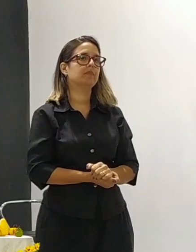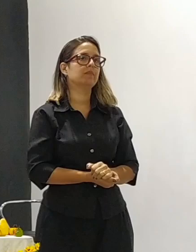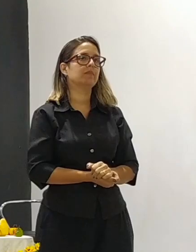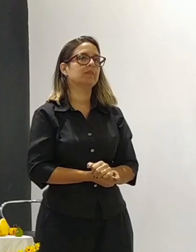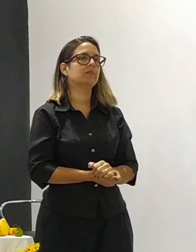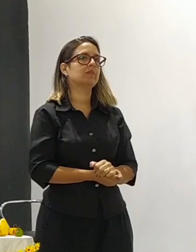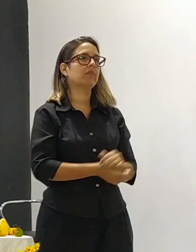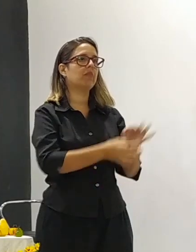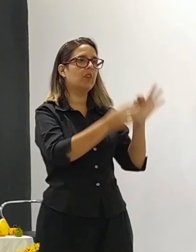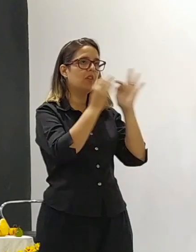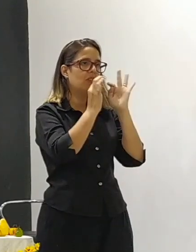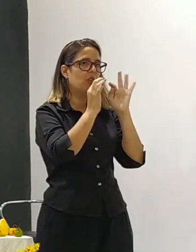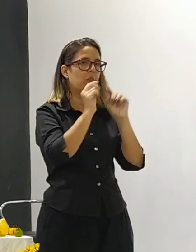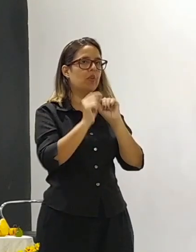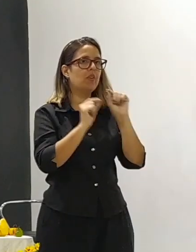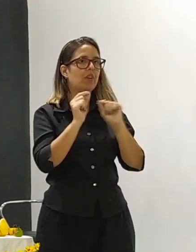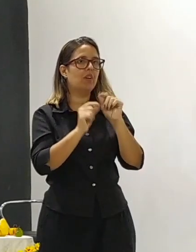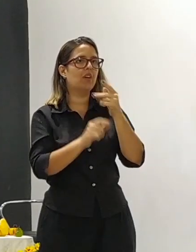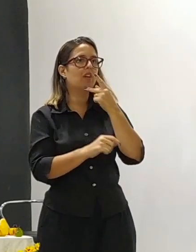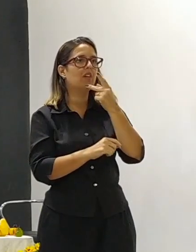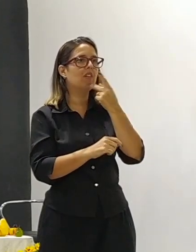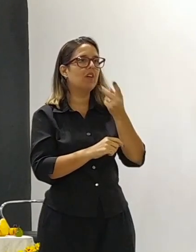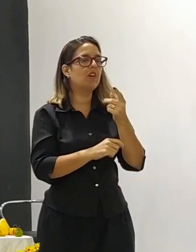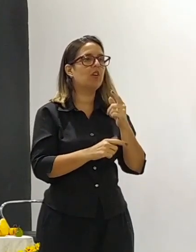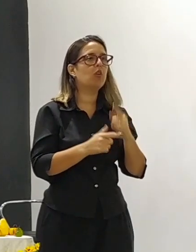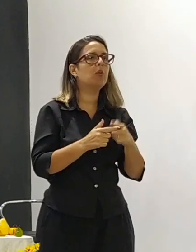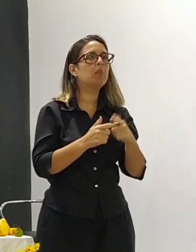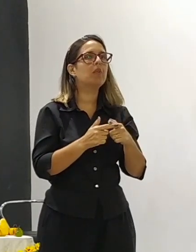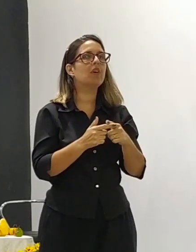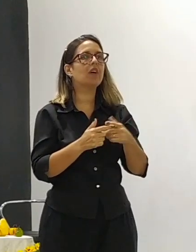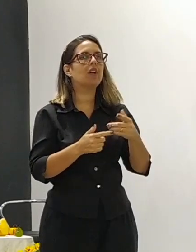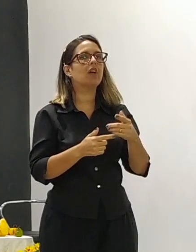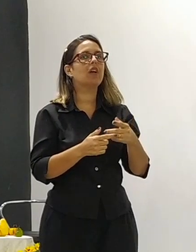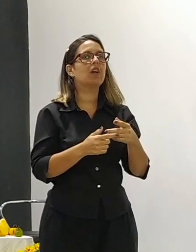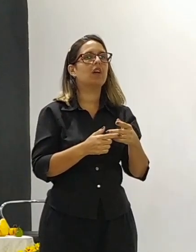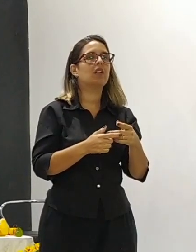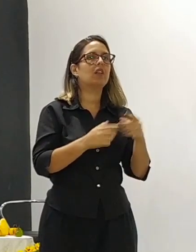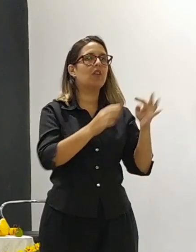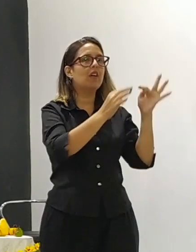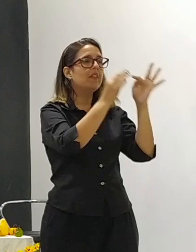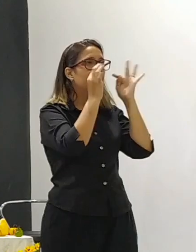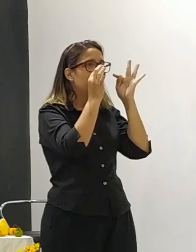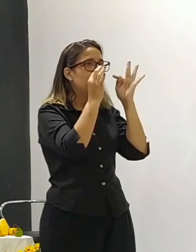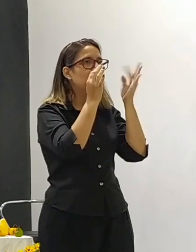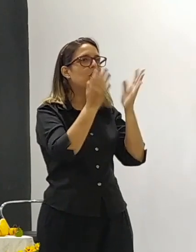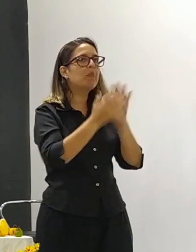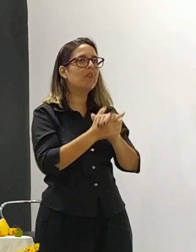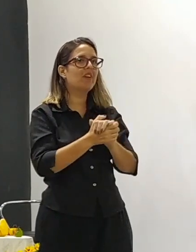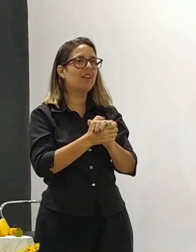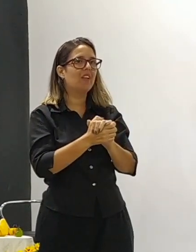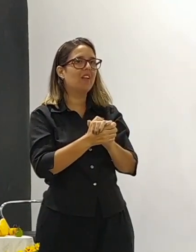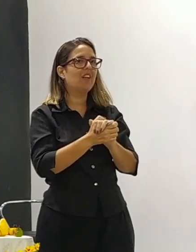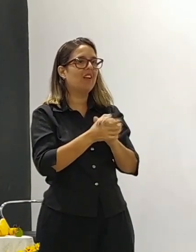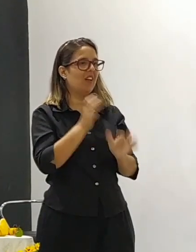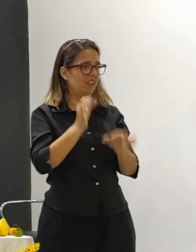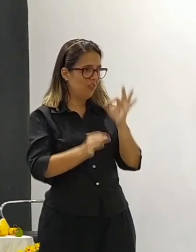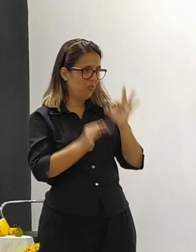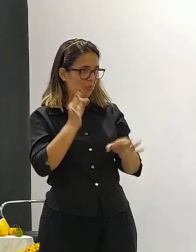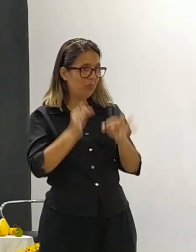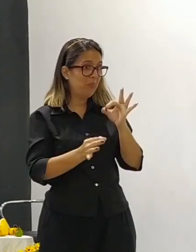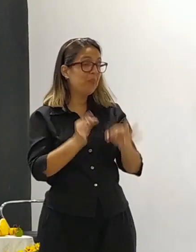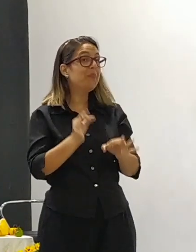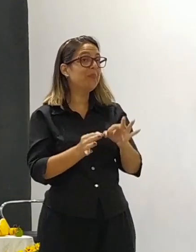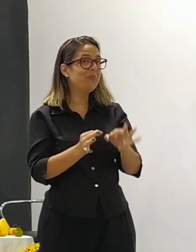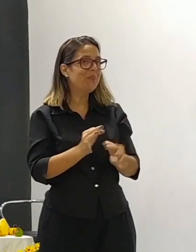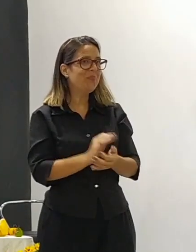que fala. Para que serve a testemunha lá no tribunal, Alane? Cadê Alane? Está aqui, ó. Alane, para que serve a testemunha no tribunal, Alane?